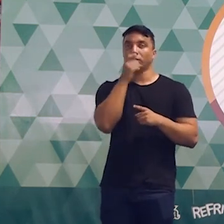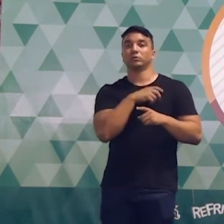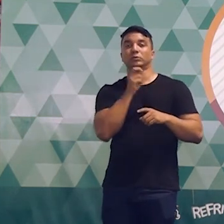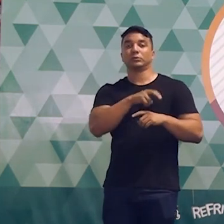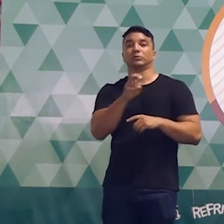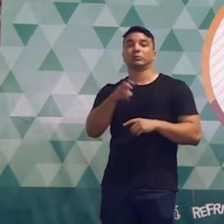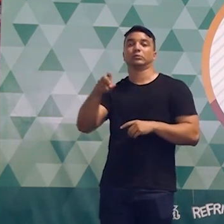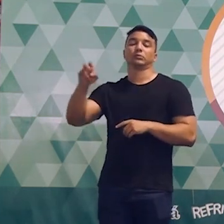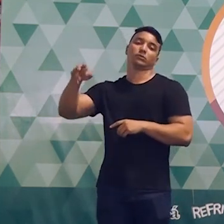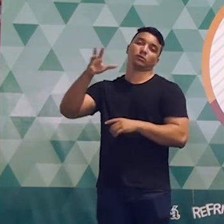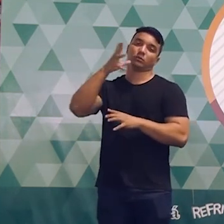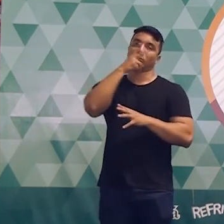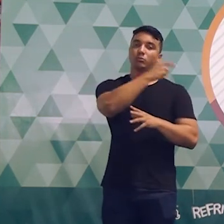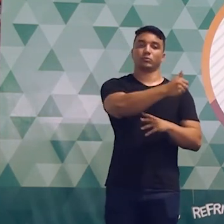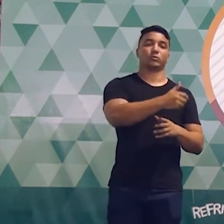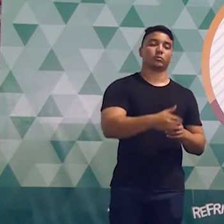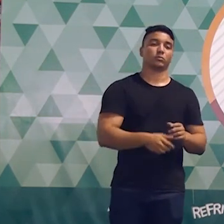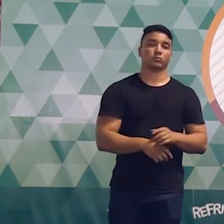locomover tão bem lá.